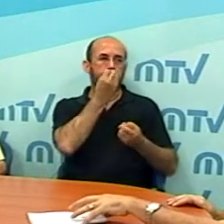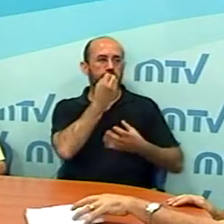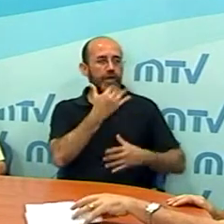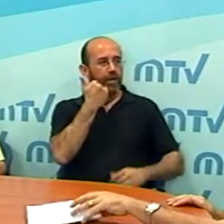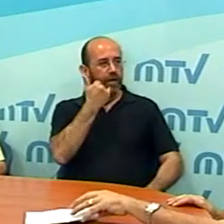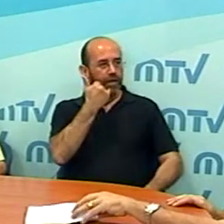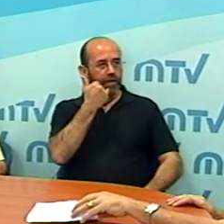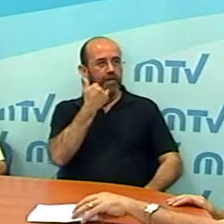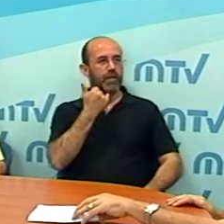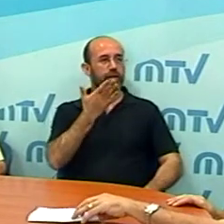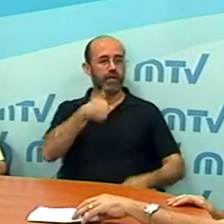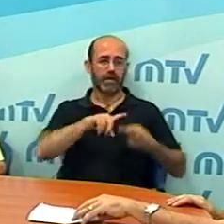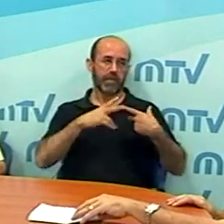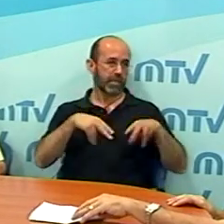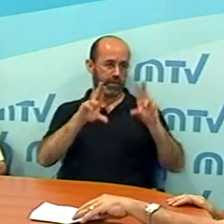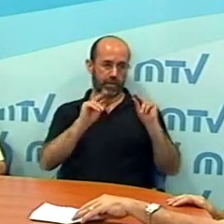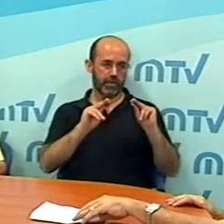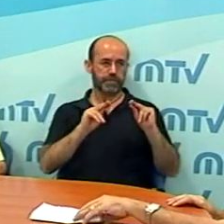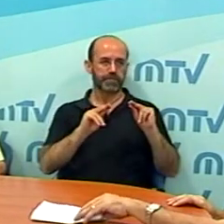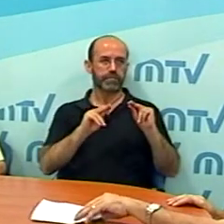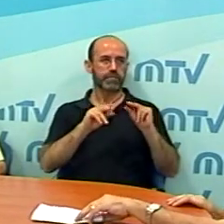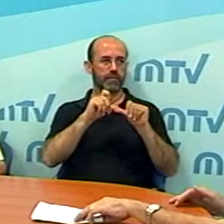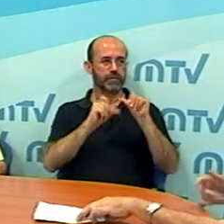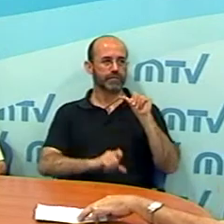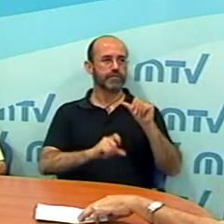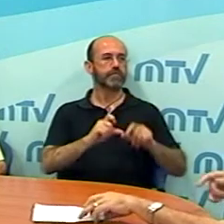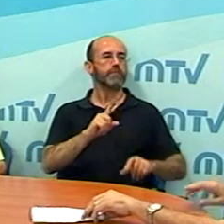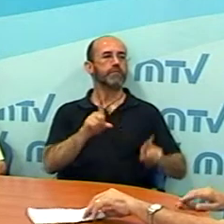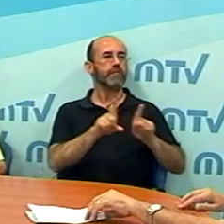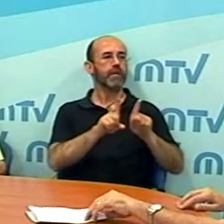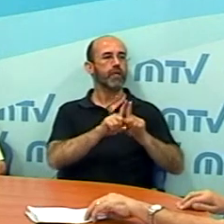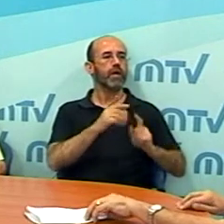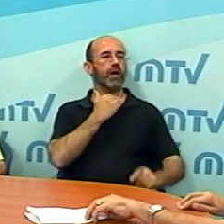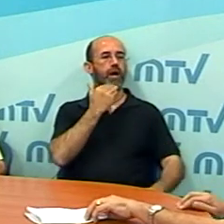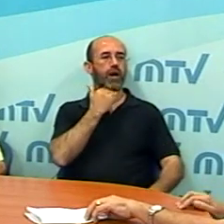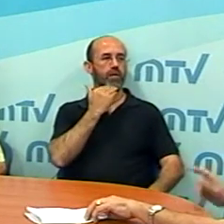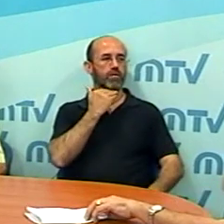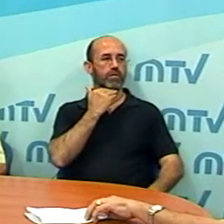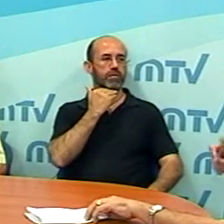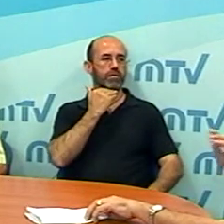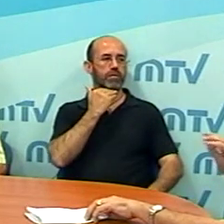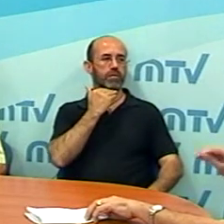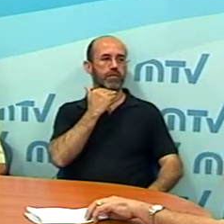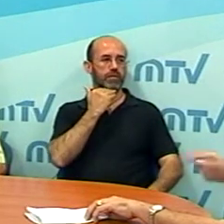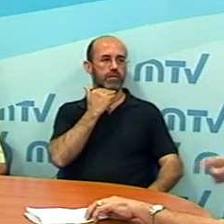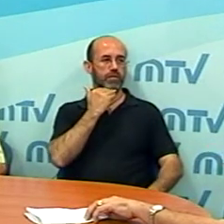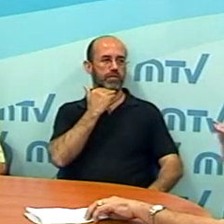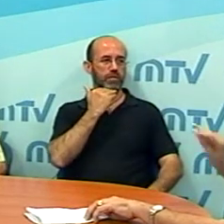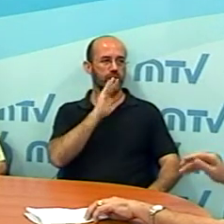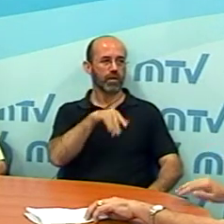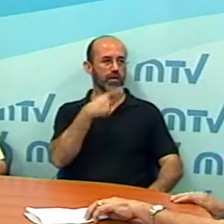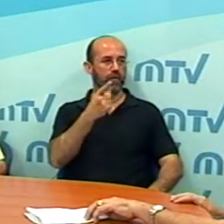Ángel. Para terminar, entonces, algo que en nuestra ignorancia al